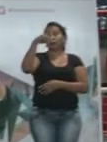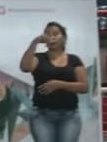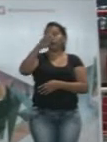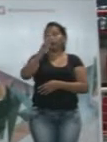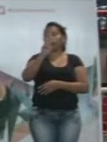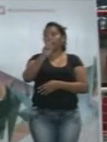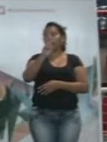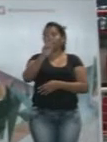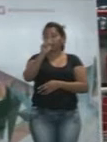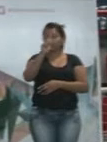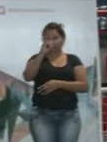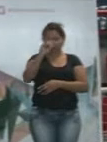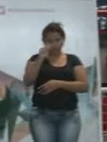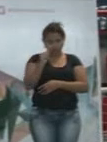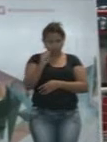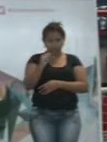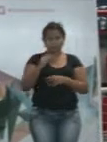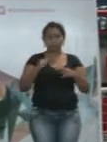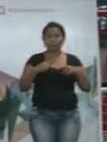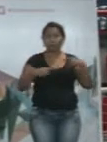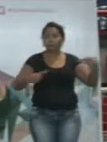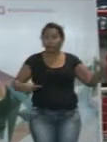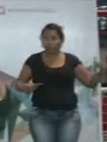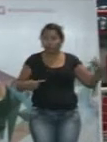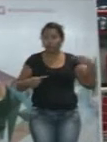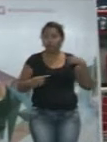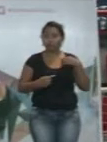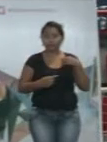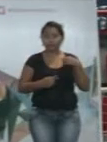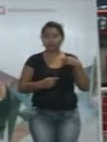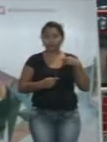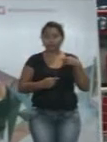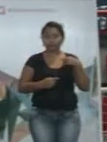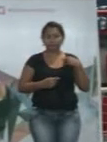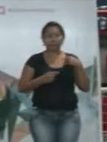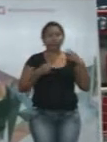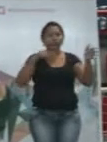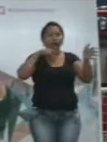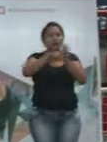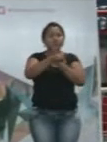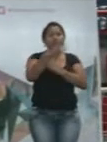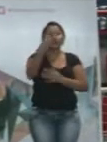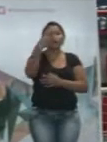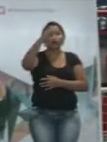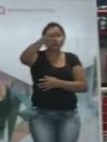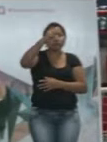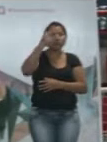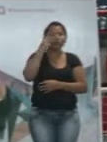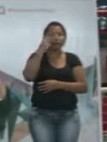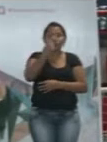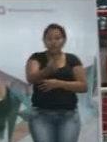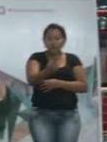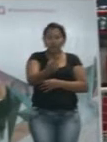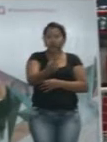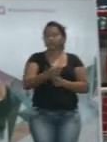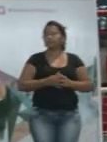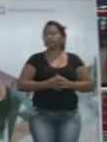pilha combustível, põe aí. Aí você vai pegar a questão 49 da prova branca e você vai ver.